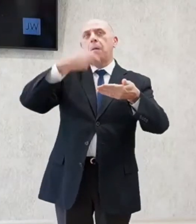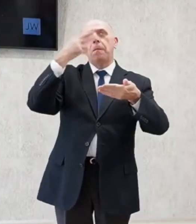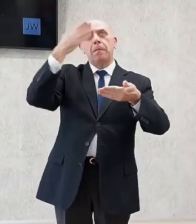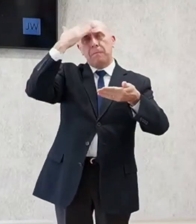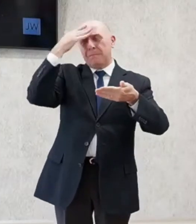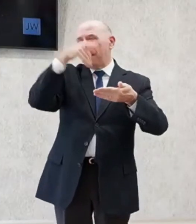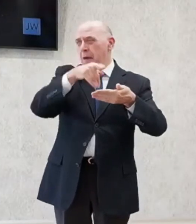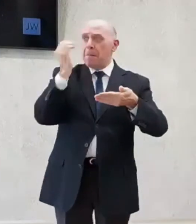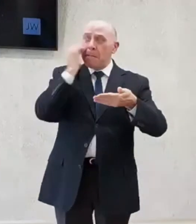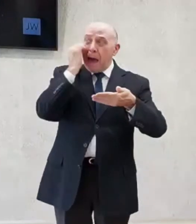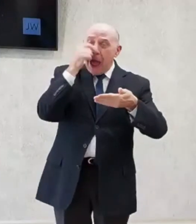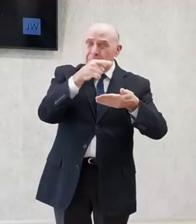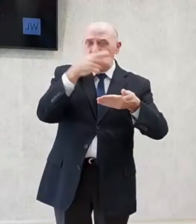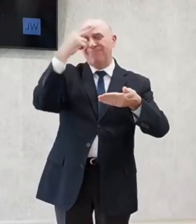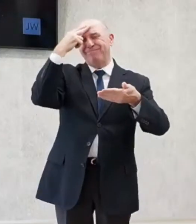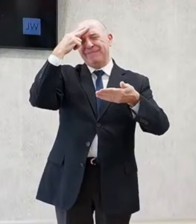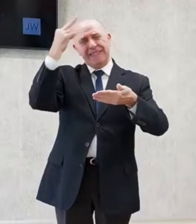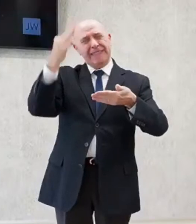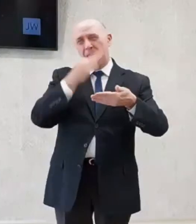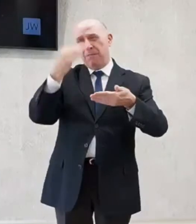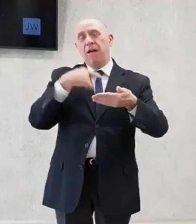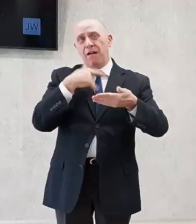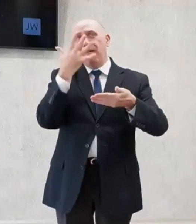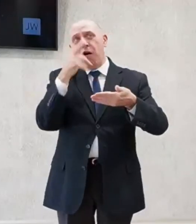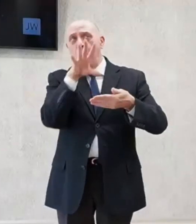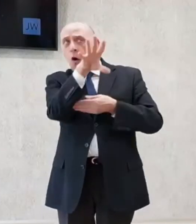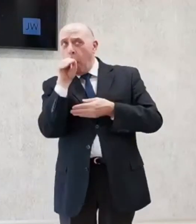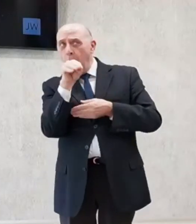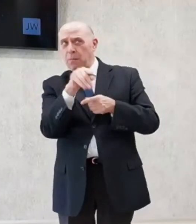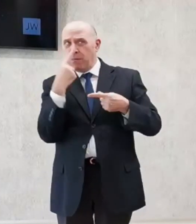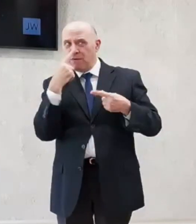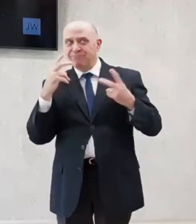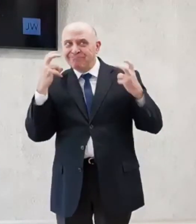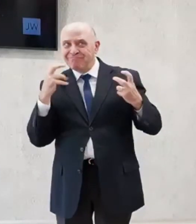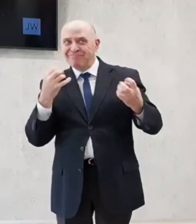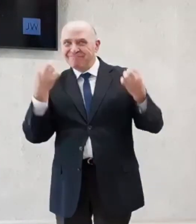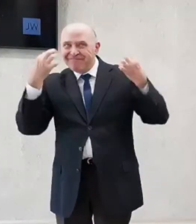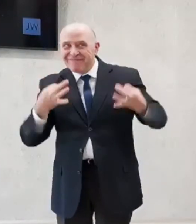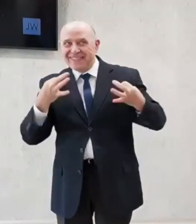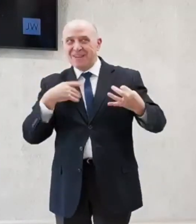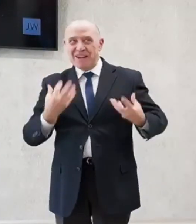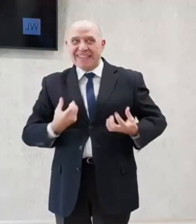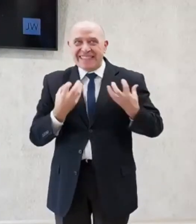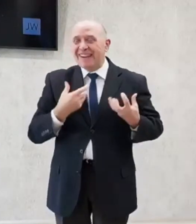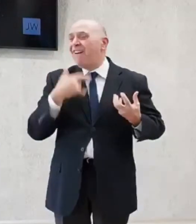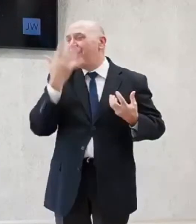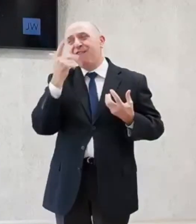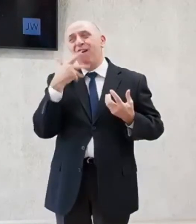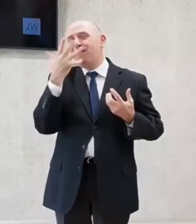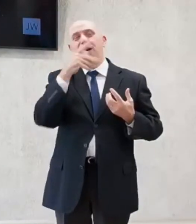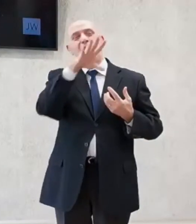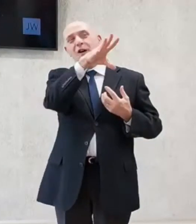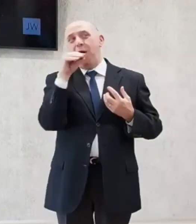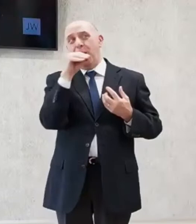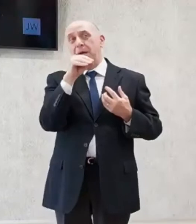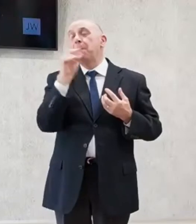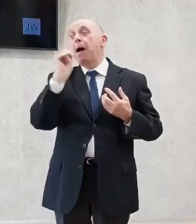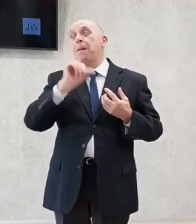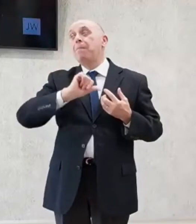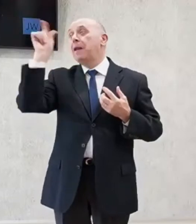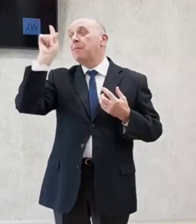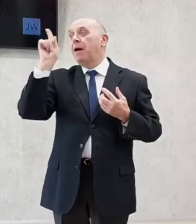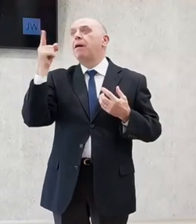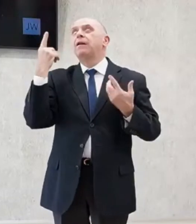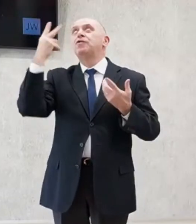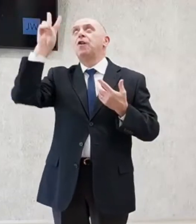imitare e spero di poter imitare la sua grinta il suo entusiasmo in tutte le cose ma soprattutto dice l'amore